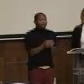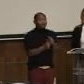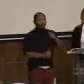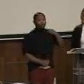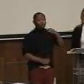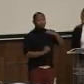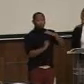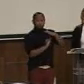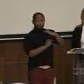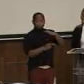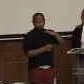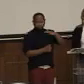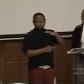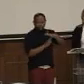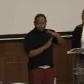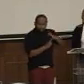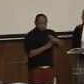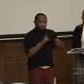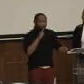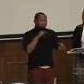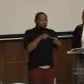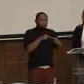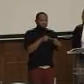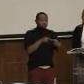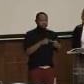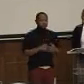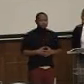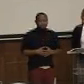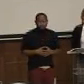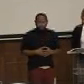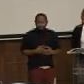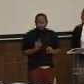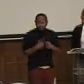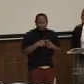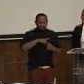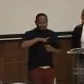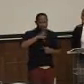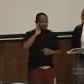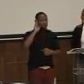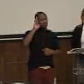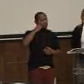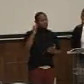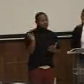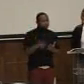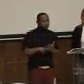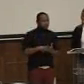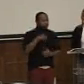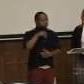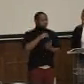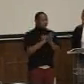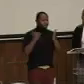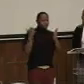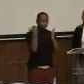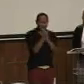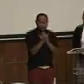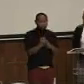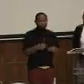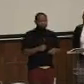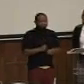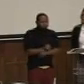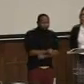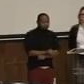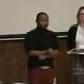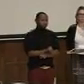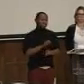as autoridades competentes que dão e que são responsáveis por assinar o nosso aumento, fazer força, fazer